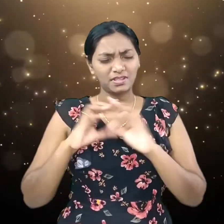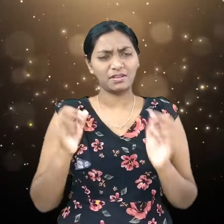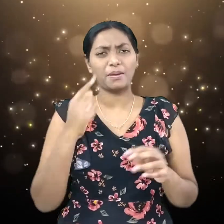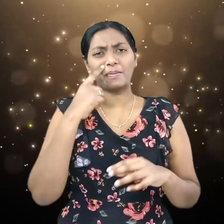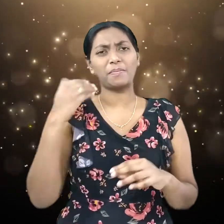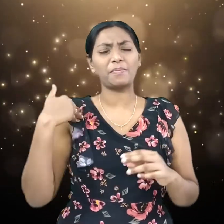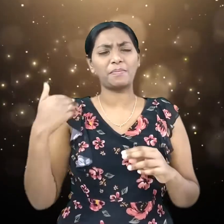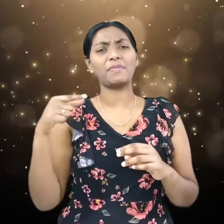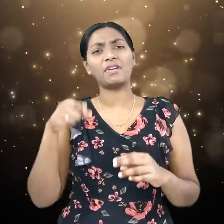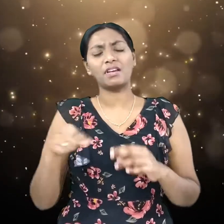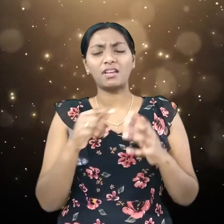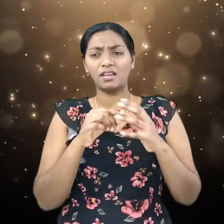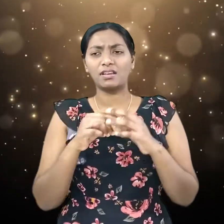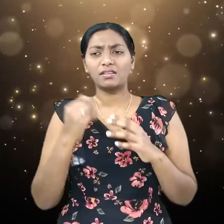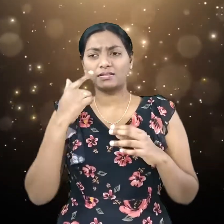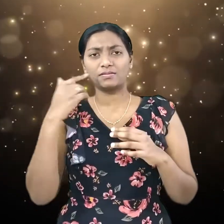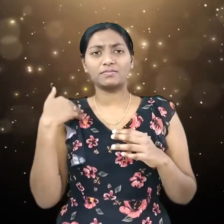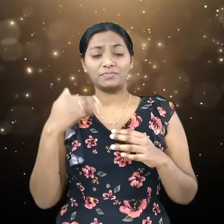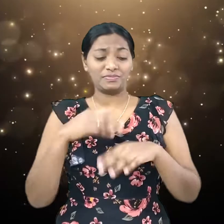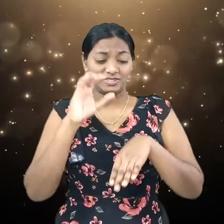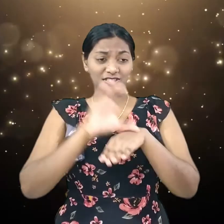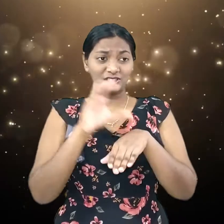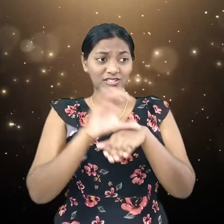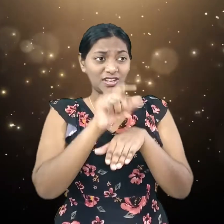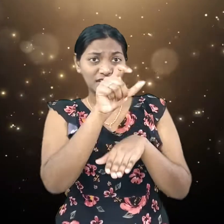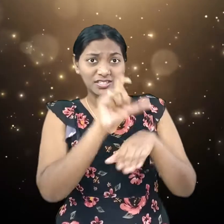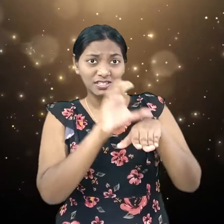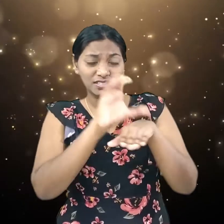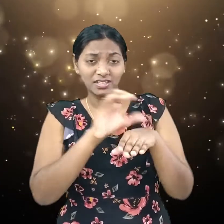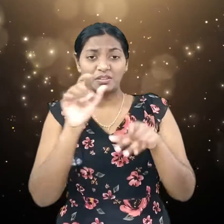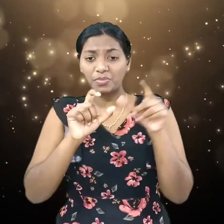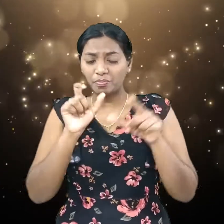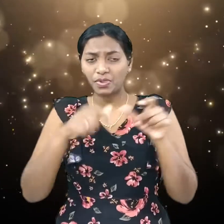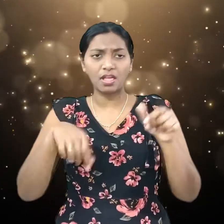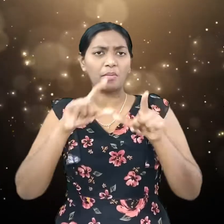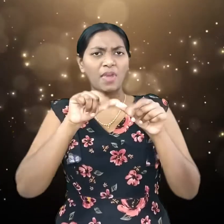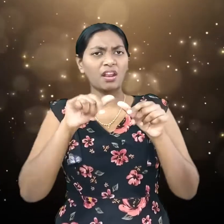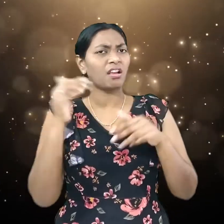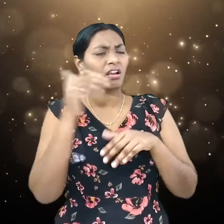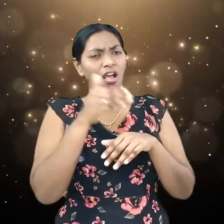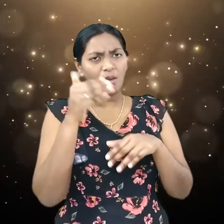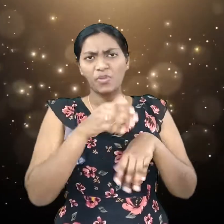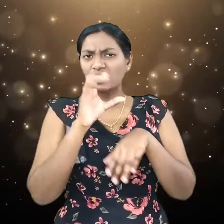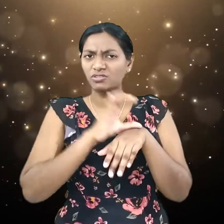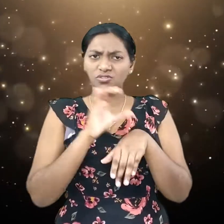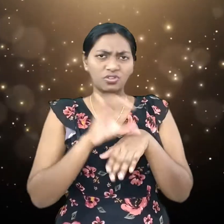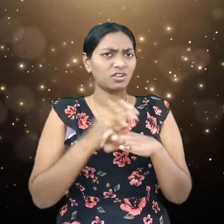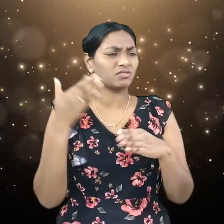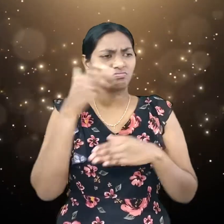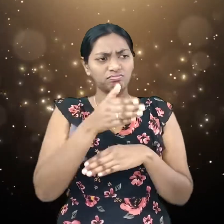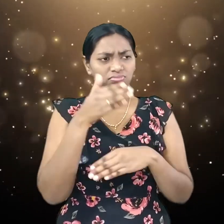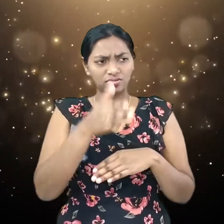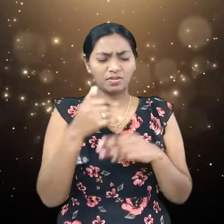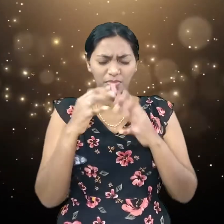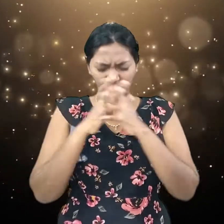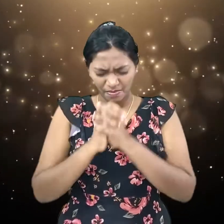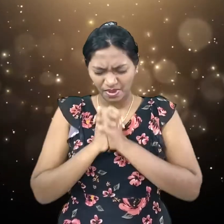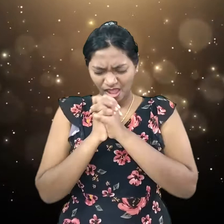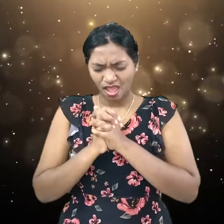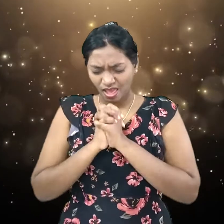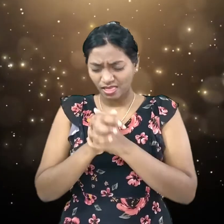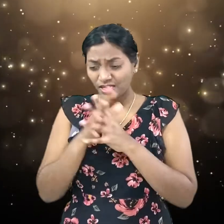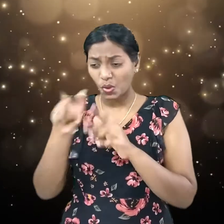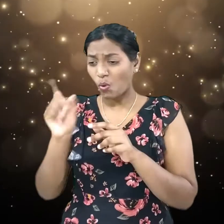और मध्यस्थता करेंगे जो हमारी चर्च की सभाओं में उपस्थित नहीं हो रहे हैं। हम प्रार्थना करेंगे कि वे अपने आप